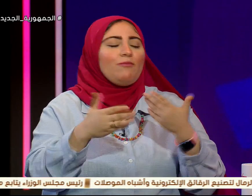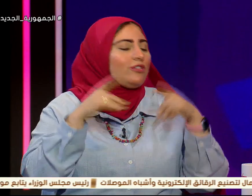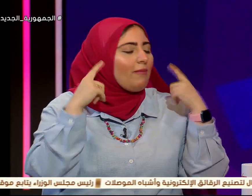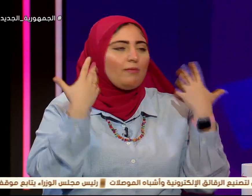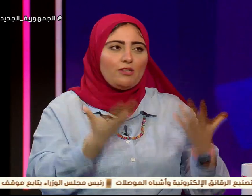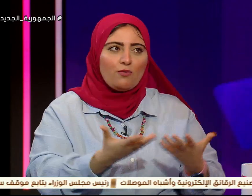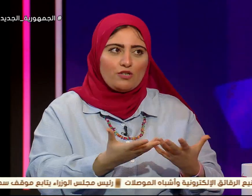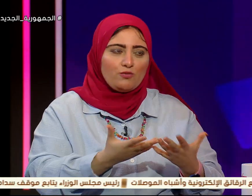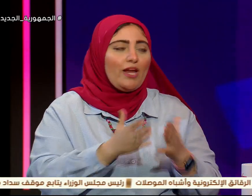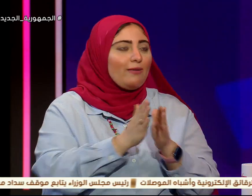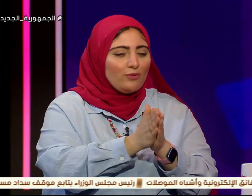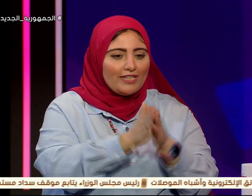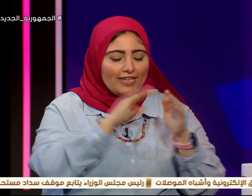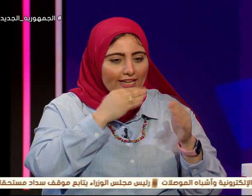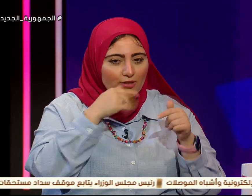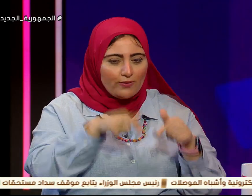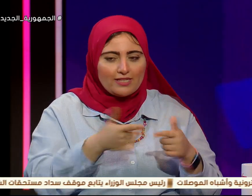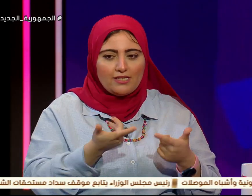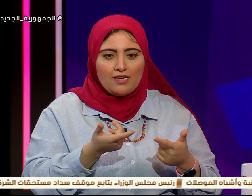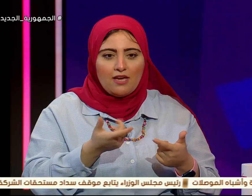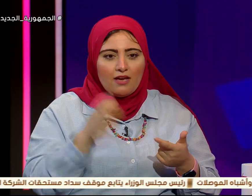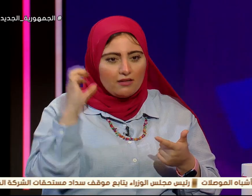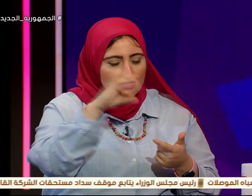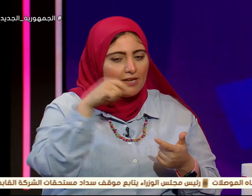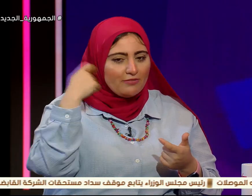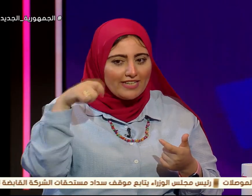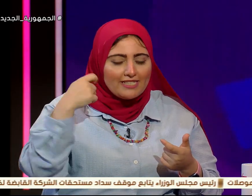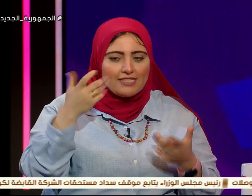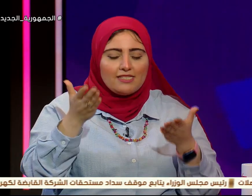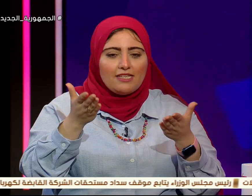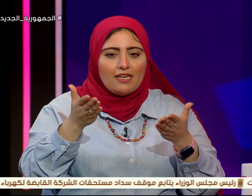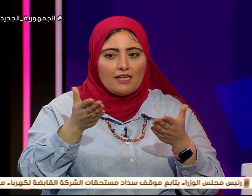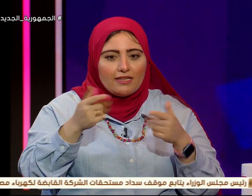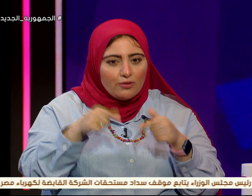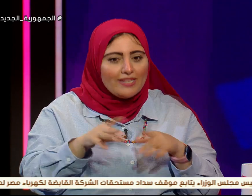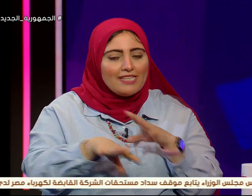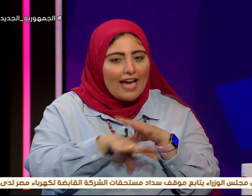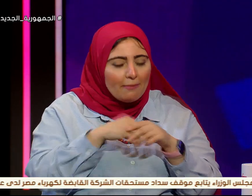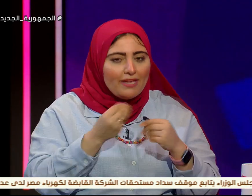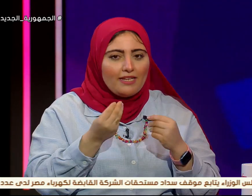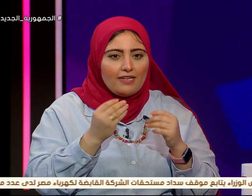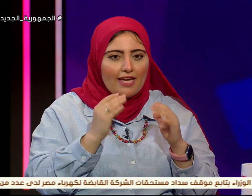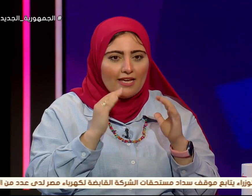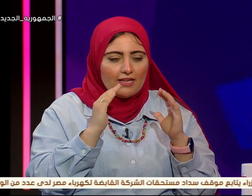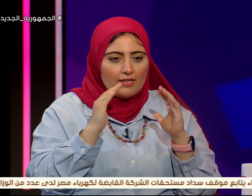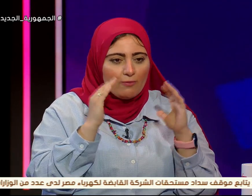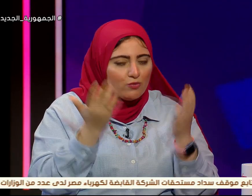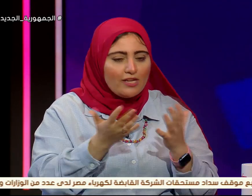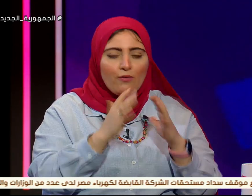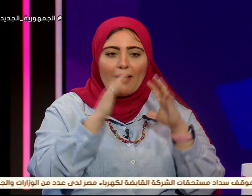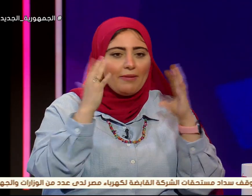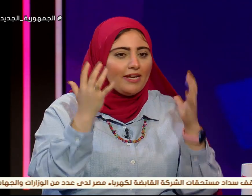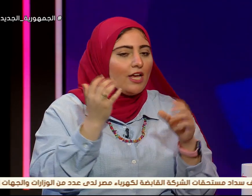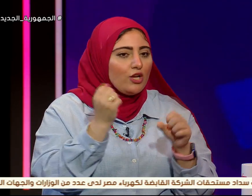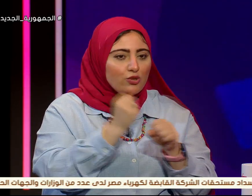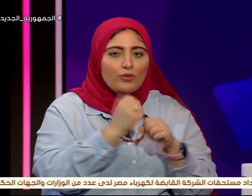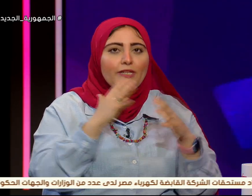المجتمع ماطور ش والحمد لله دلوقتي دقتي الرئيس عبد الفتاح السيسي دلوقتي عمل نموذج وعمل شغل